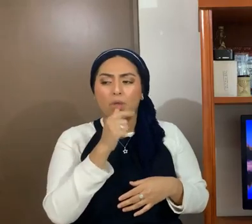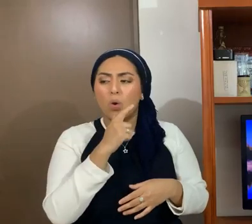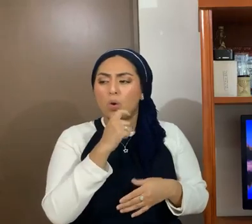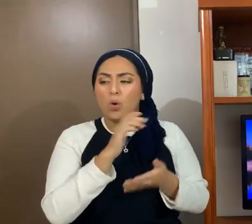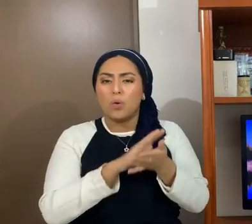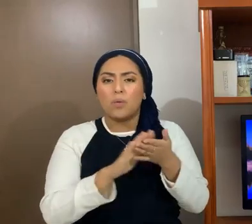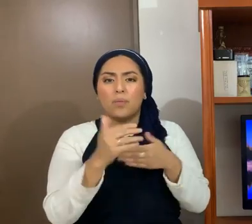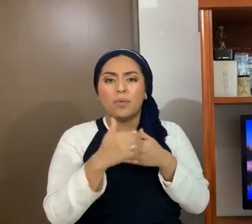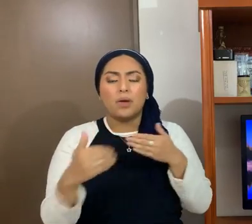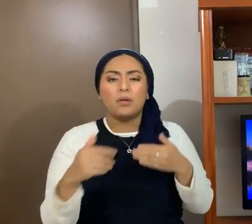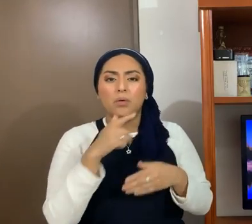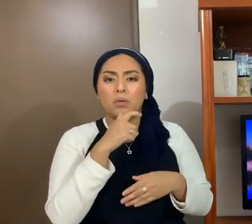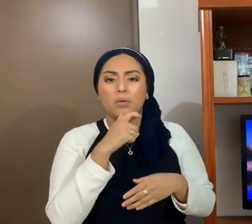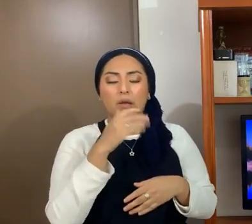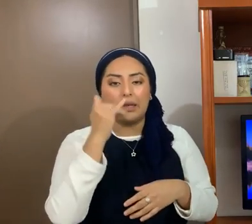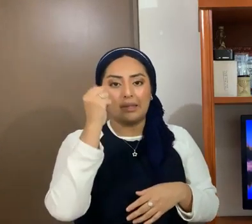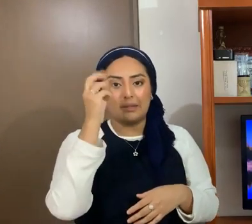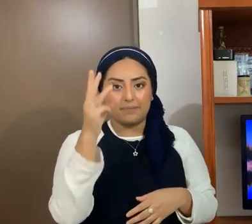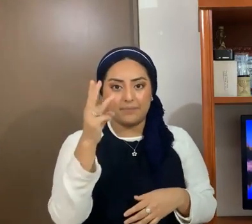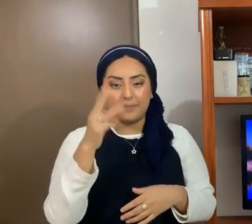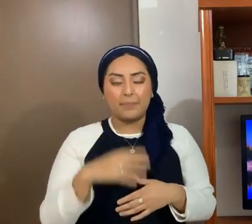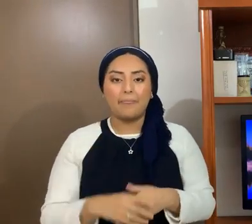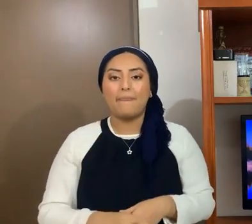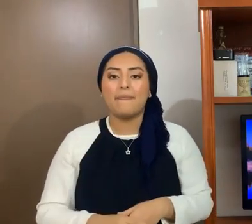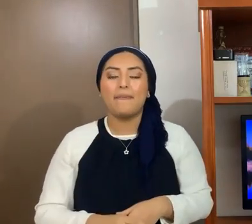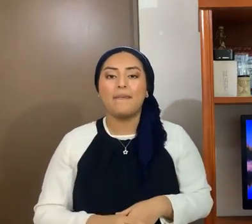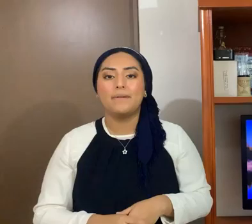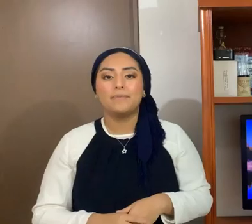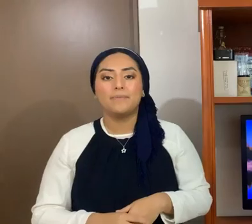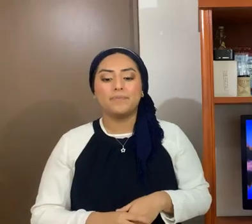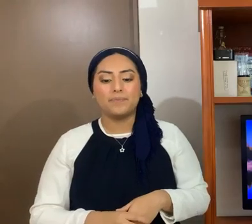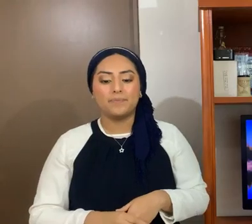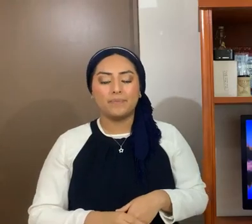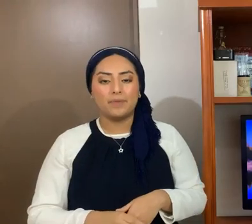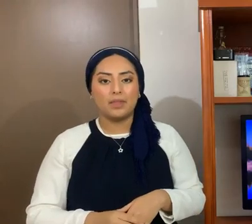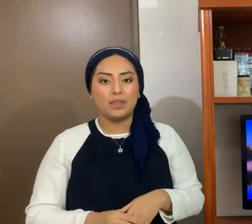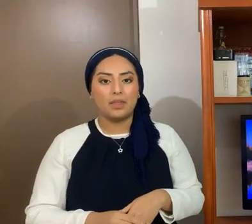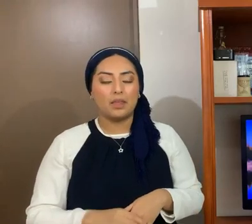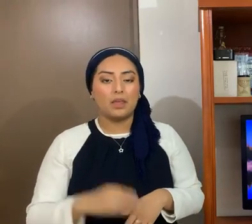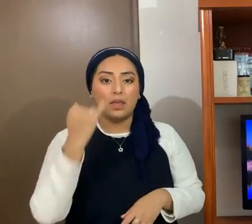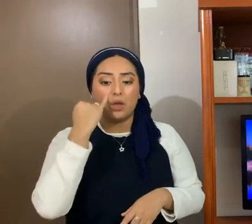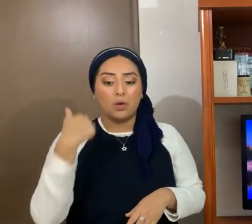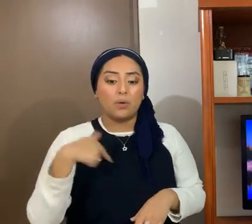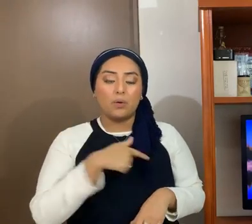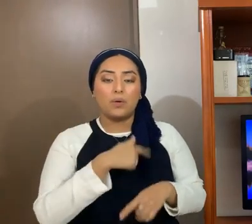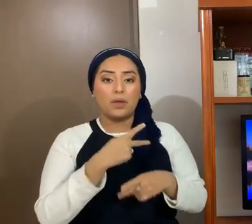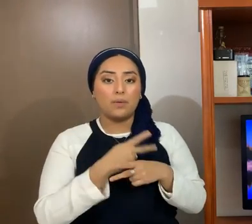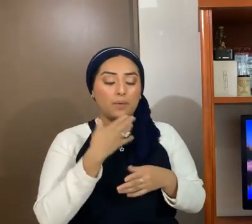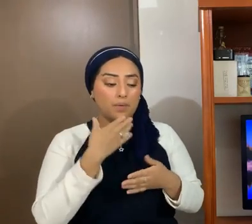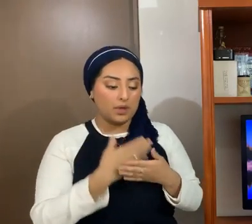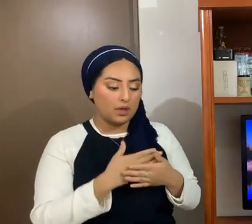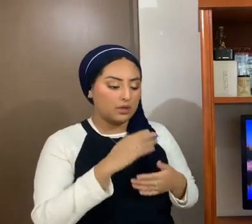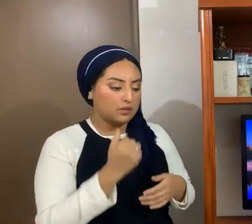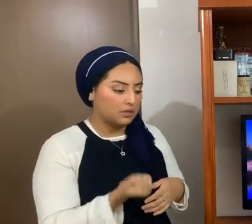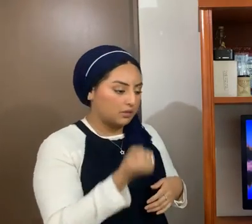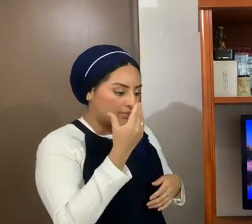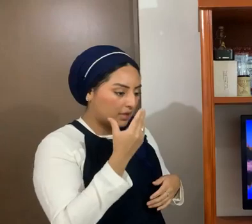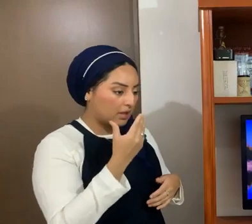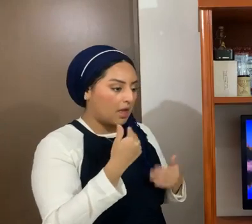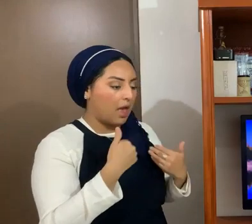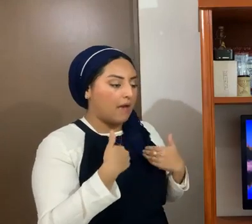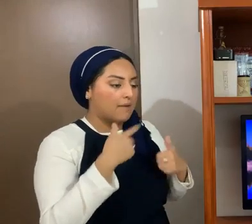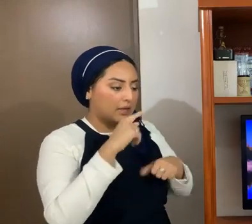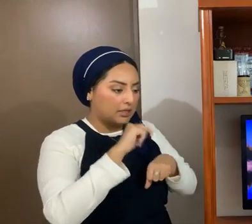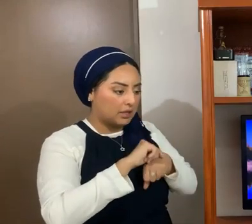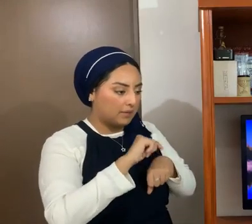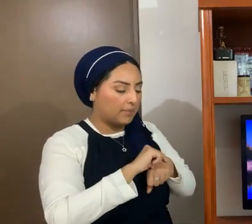maná escondido? Yahshua HaMashiach. A él se refiere. Entonces, si guardamos bien el Shabbat y tenemos un